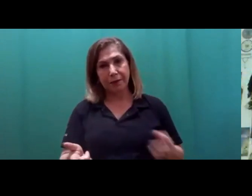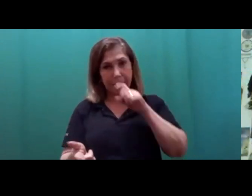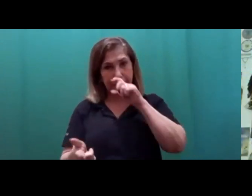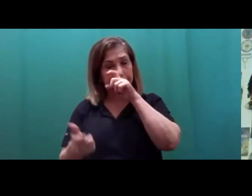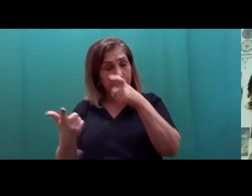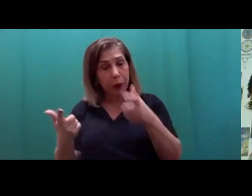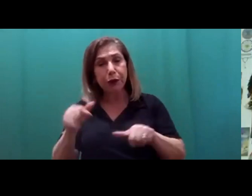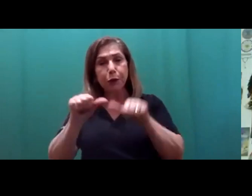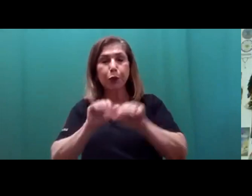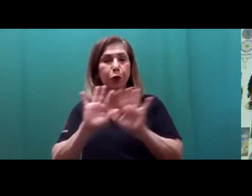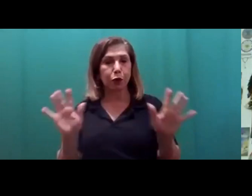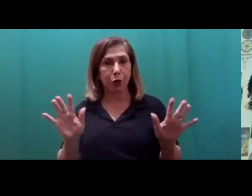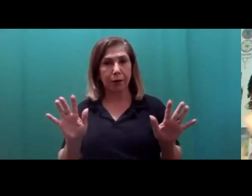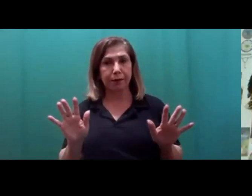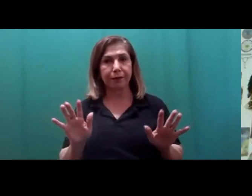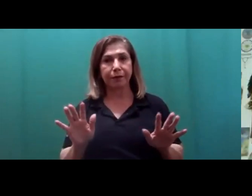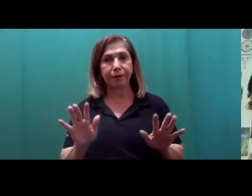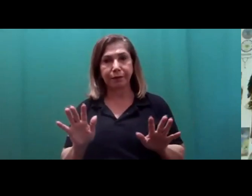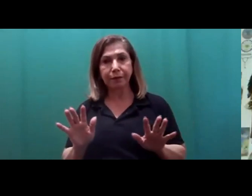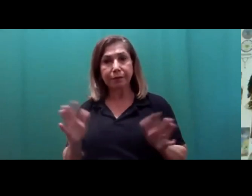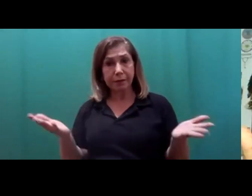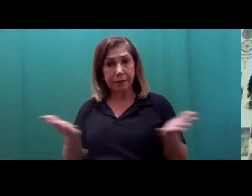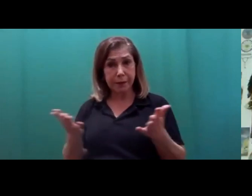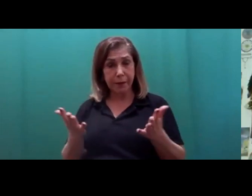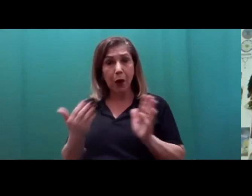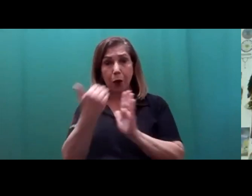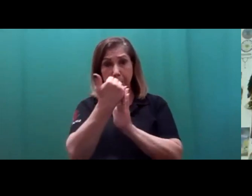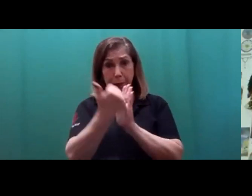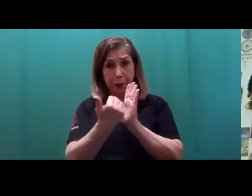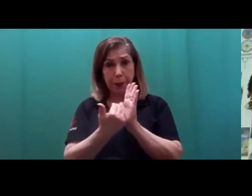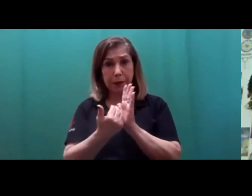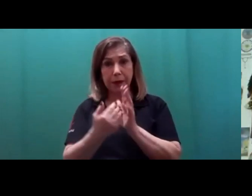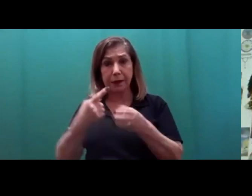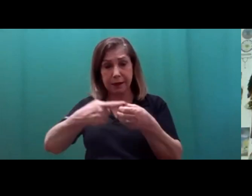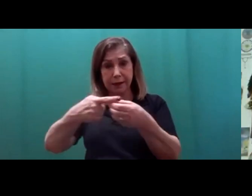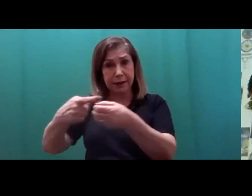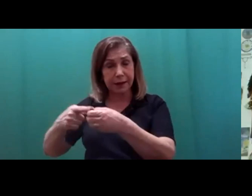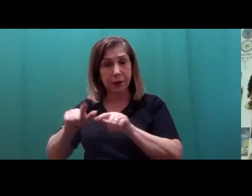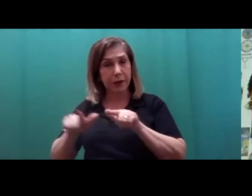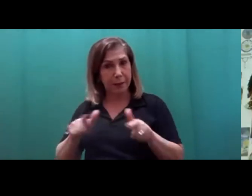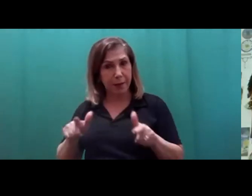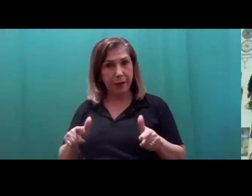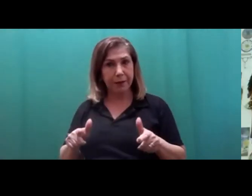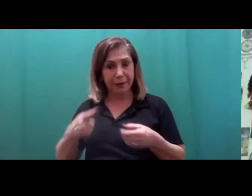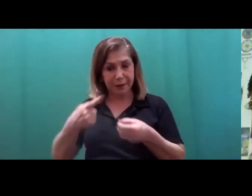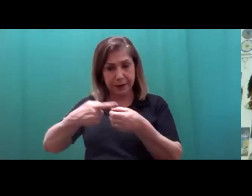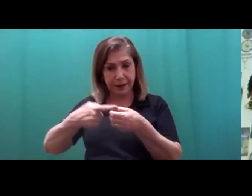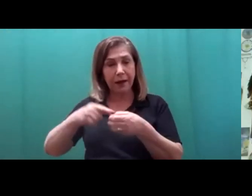Então, quando você vê agora o processo de uberização do trabalho, onde as pessoas estão na